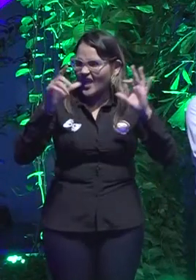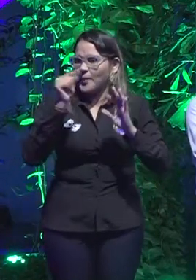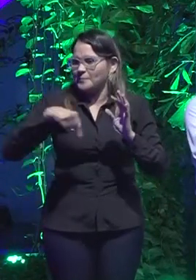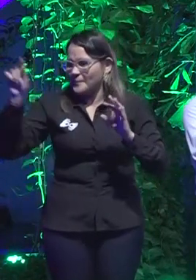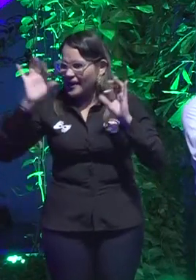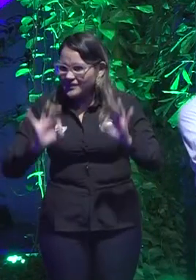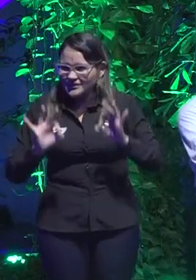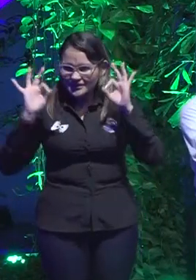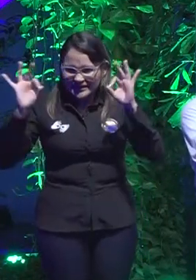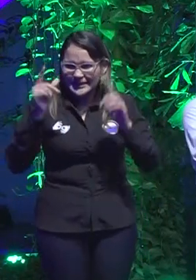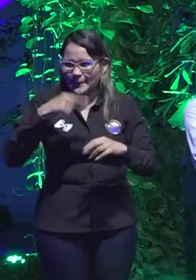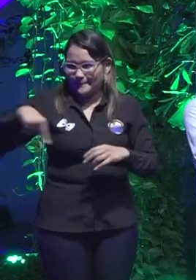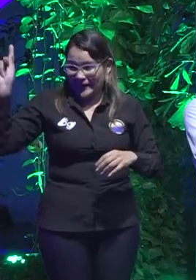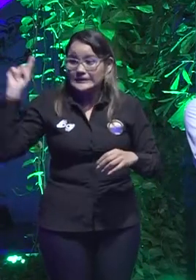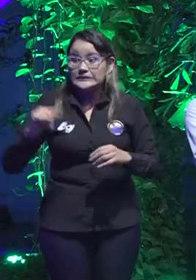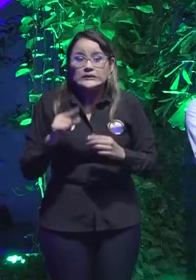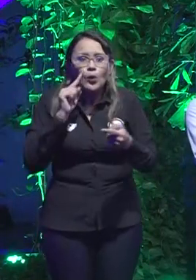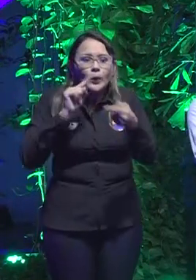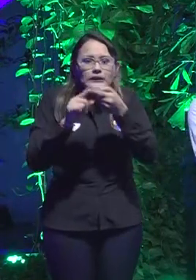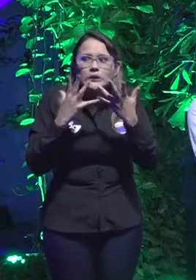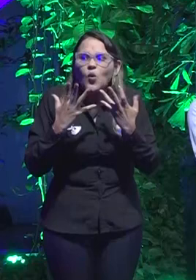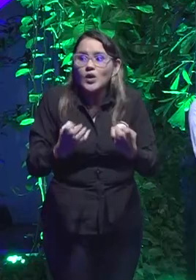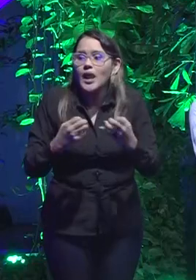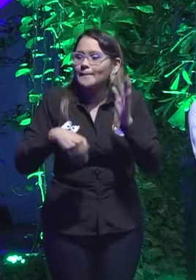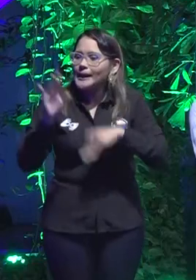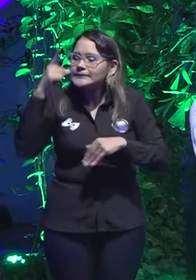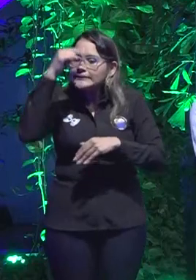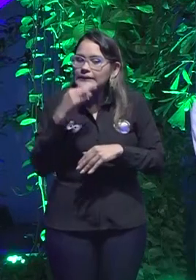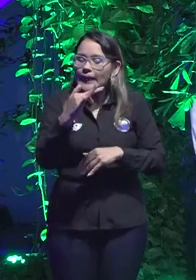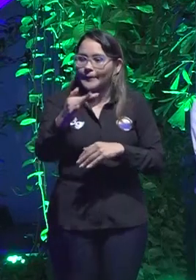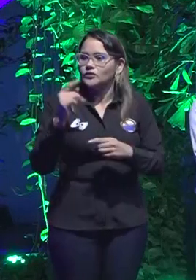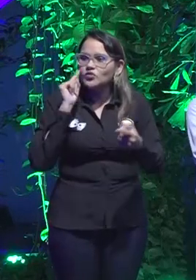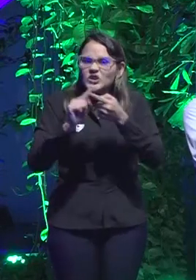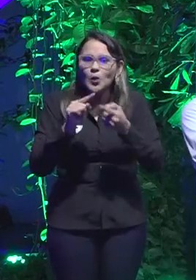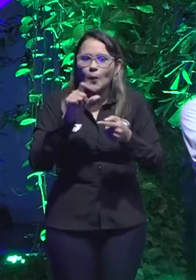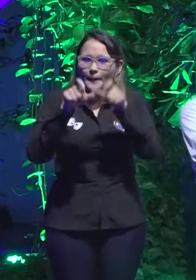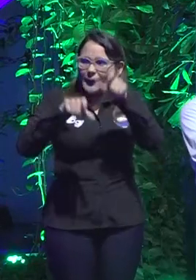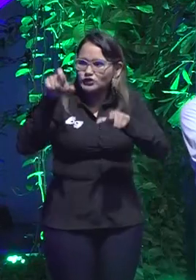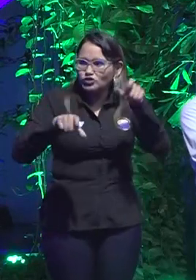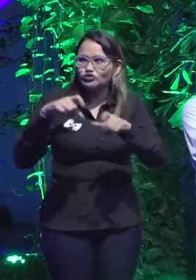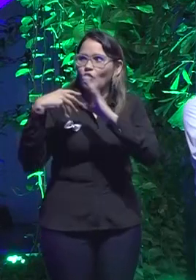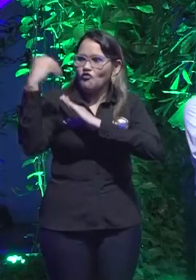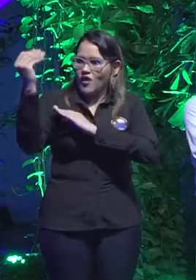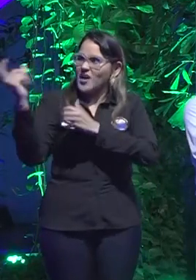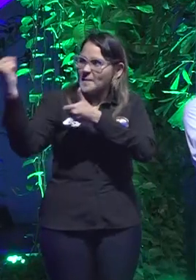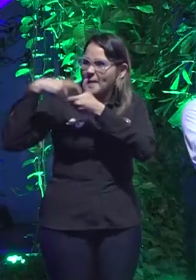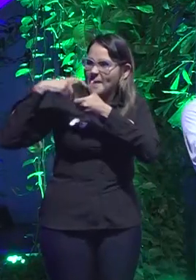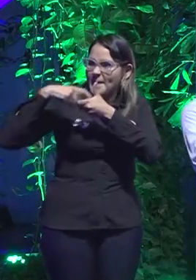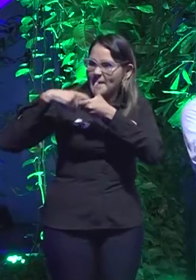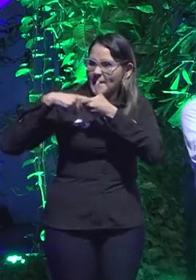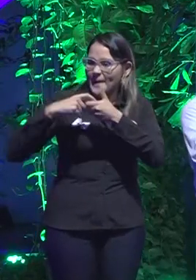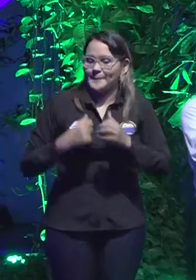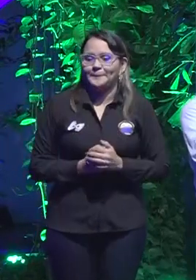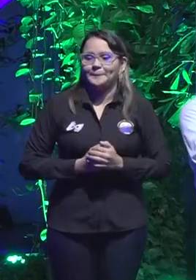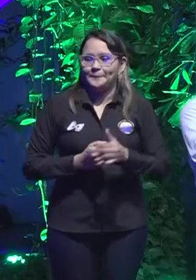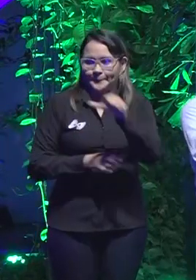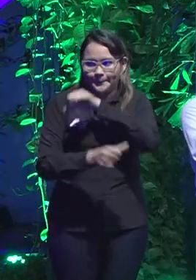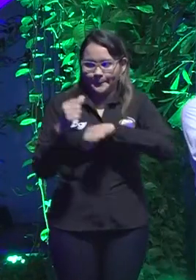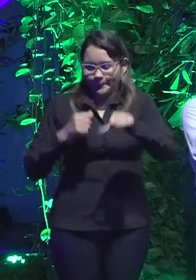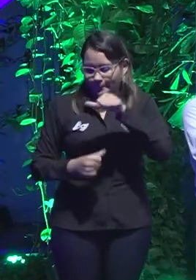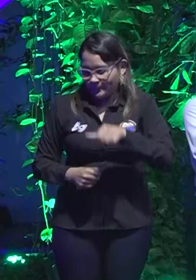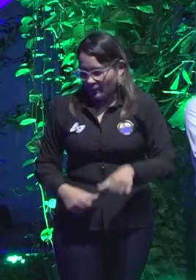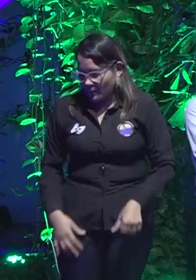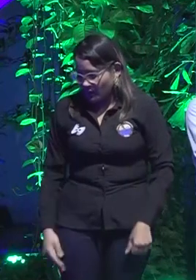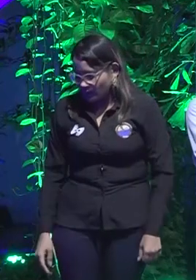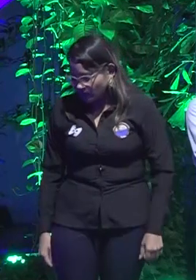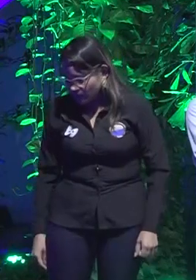ciudad universitaria que atrajese estudiantes extranjeros con mayor potencial. Nosotros no competimos, cooperamos porque